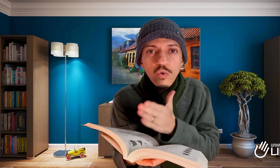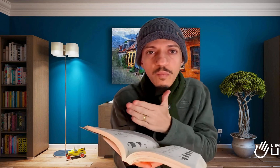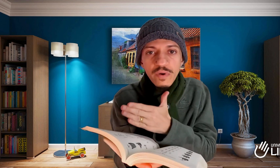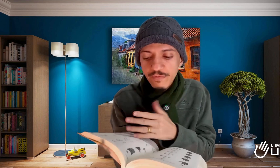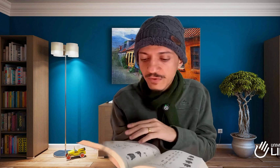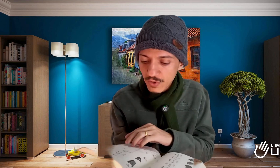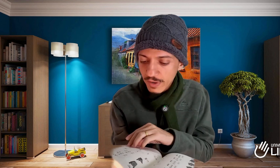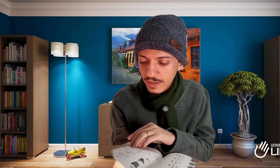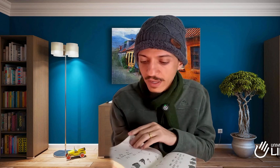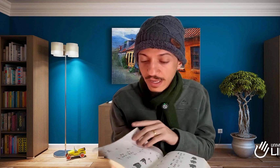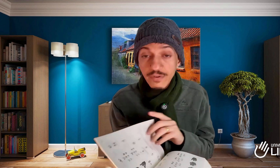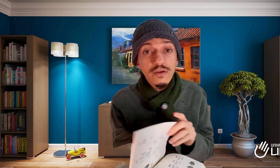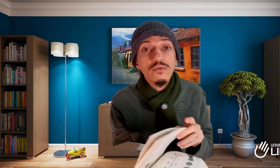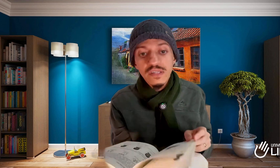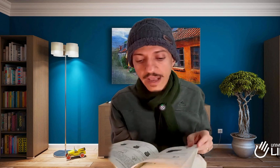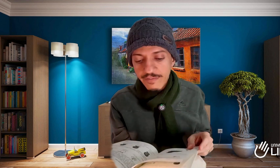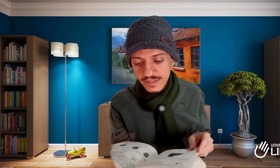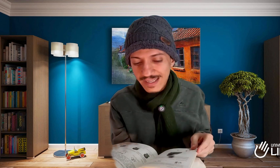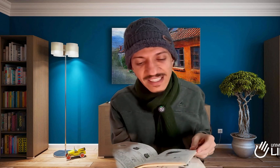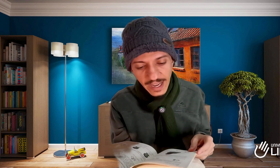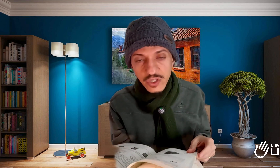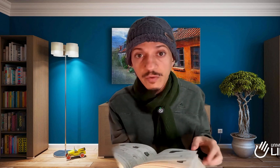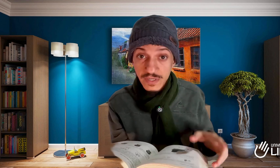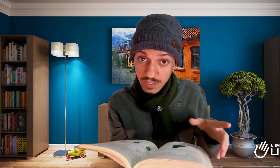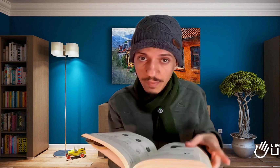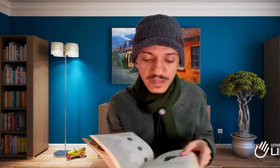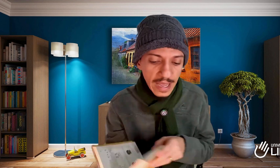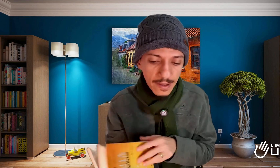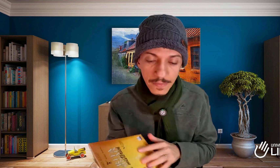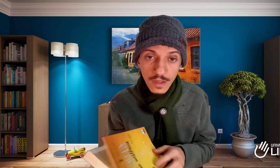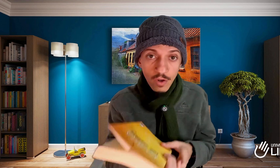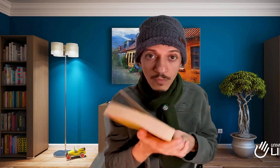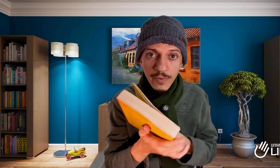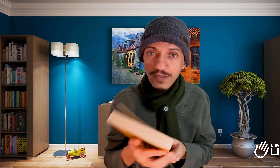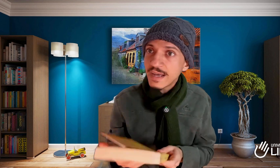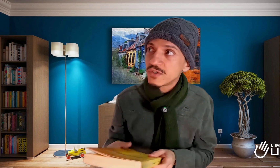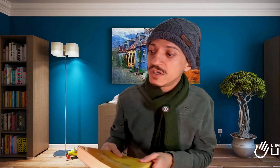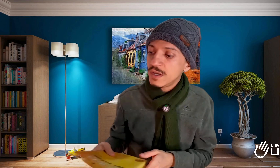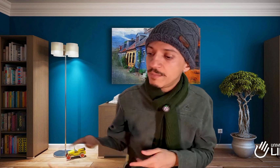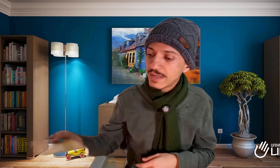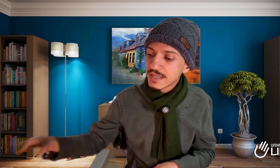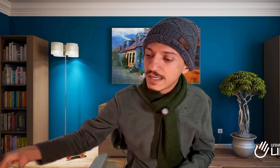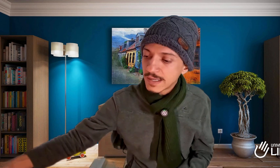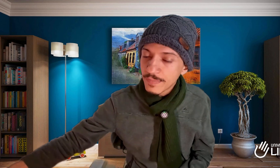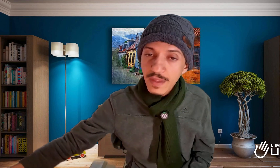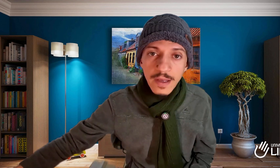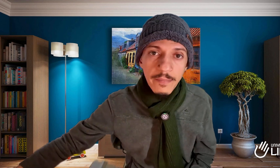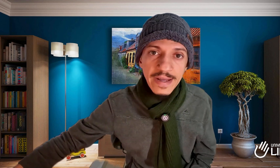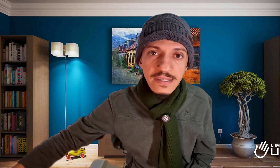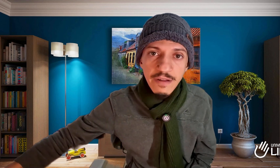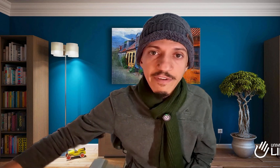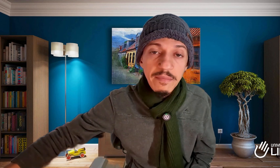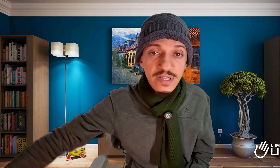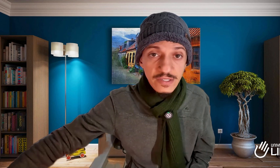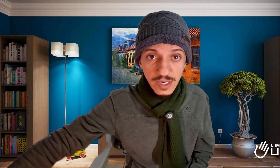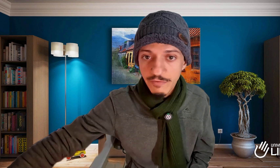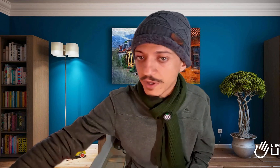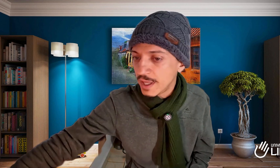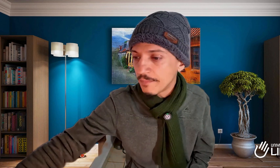que funciona e você consegue fazer certinho. Para você ter uma ideia, no processo de pesquisa para escrevermos esse livro aqui, eu